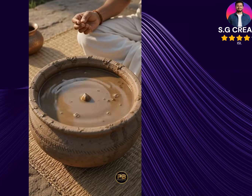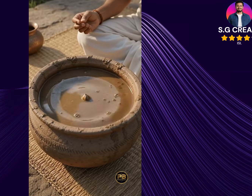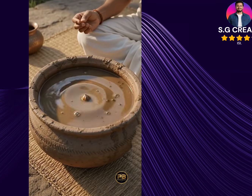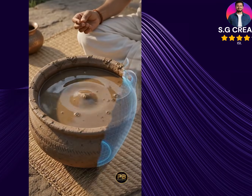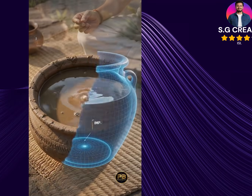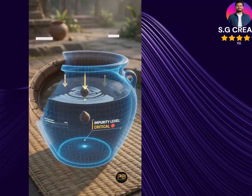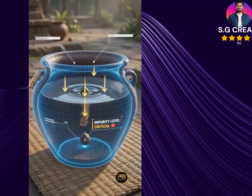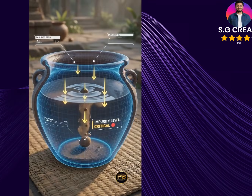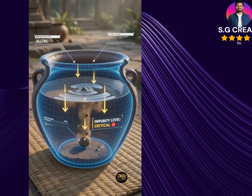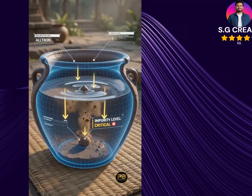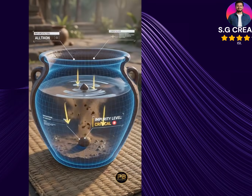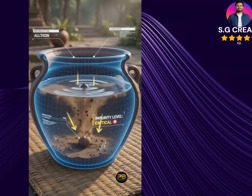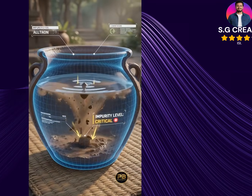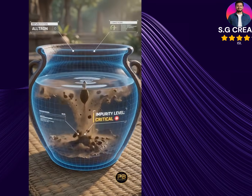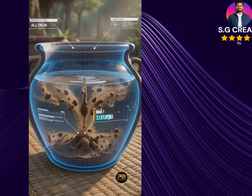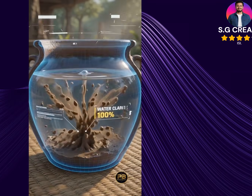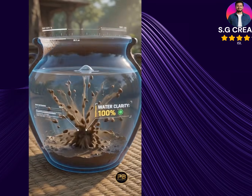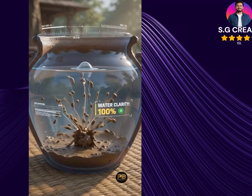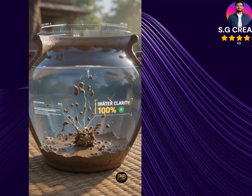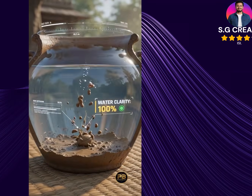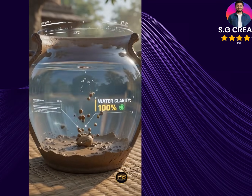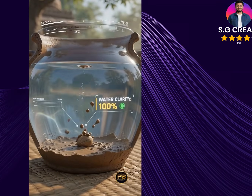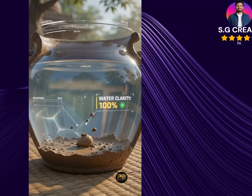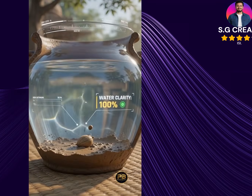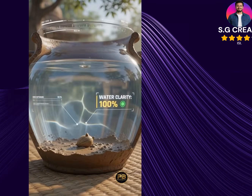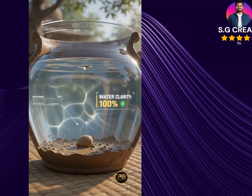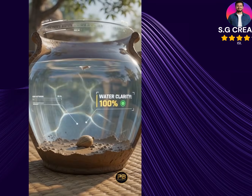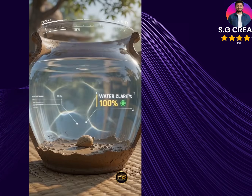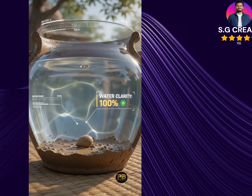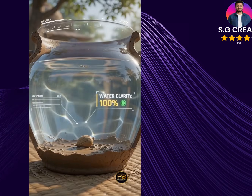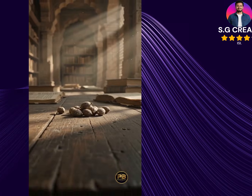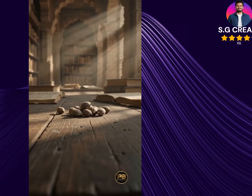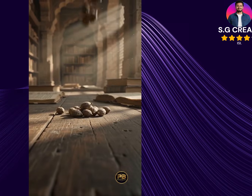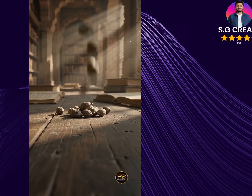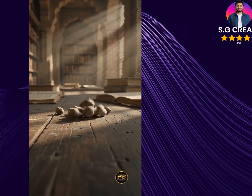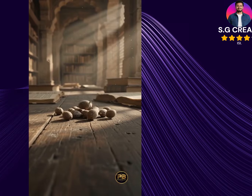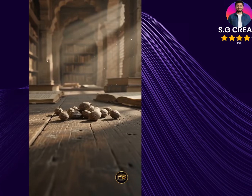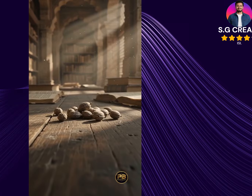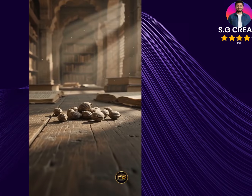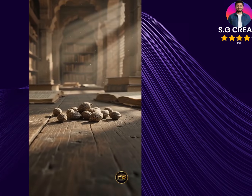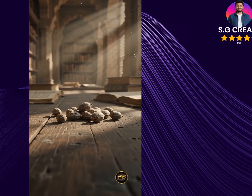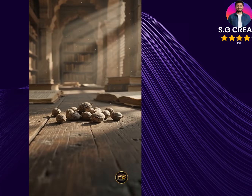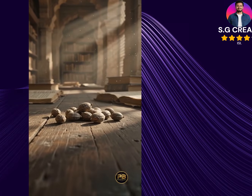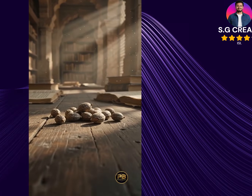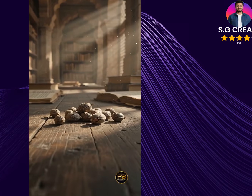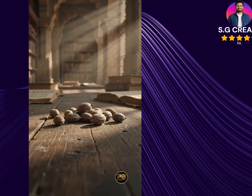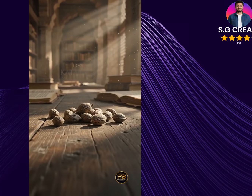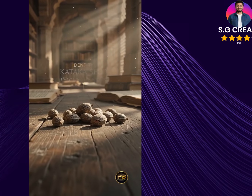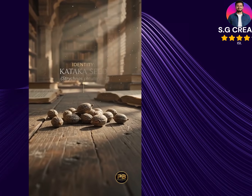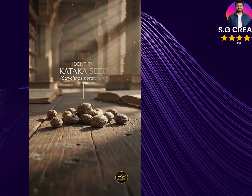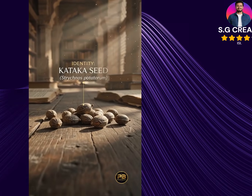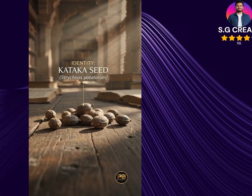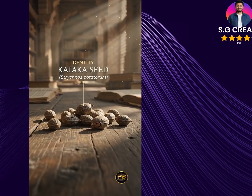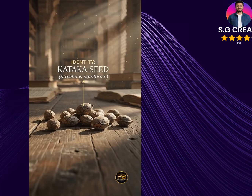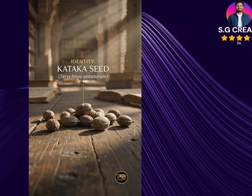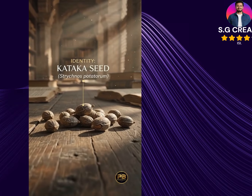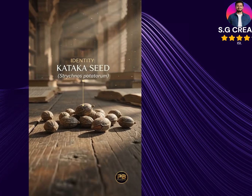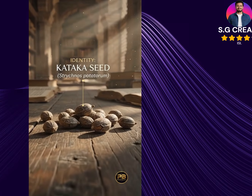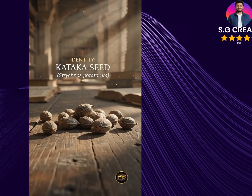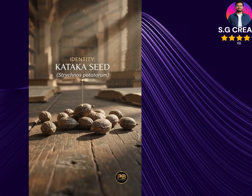गंदे नदी के पानी को कुछ ही देर में साफ दिखाने लगता था। लेकिन कैसे? उस बीज का नाम था कटक, जिसे आज स्ट्रिक्नोस पोटैटोरम या क्लियरिंग